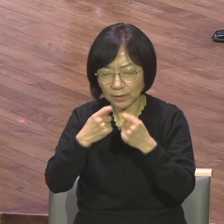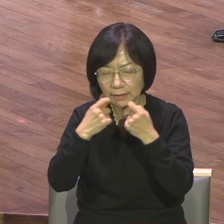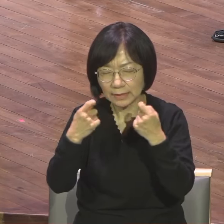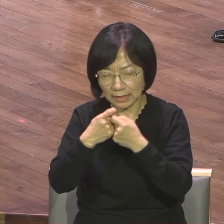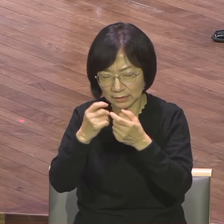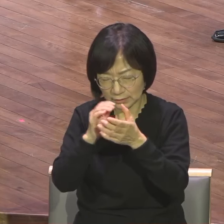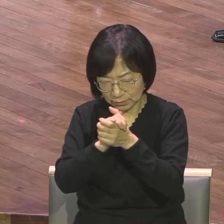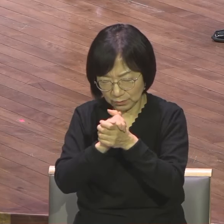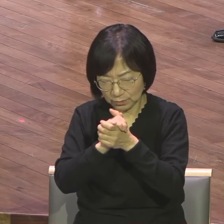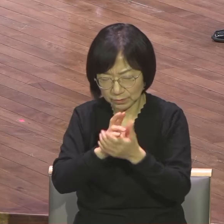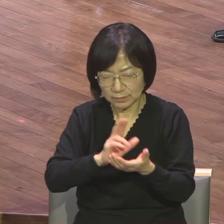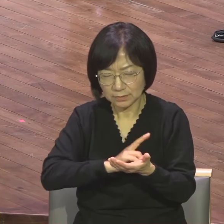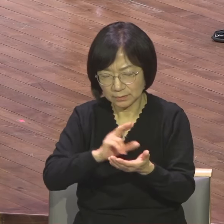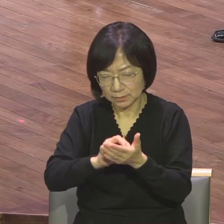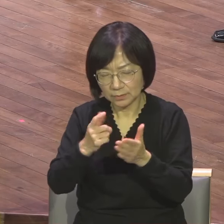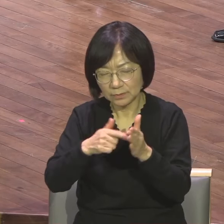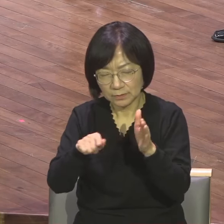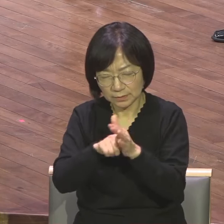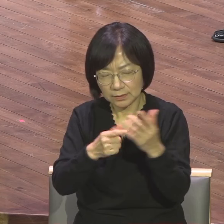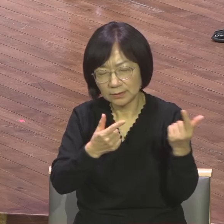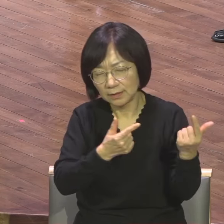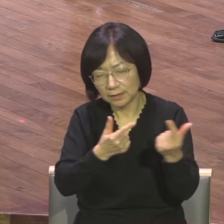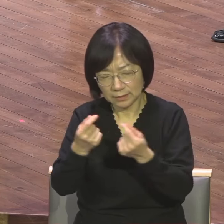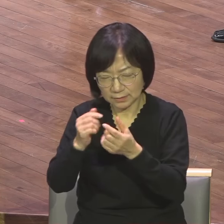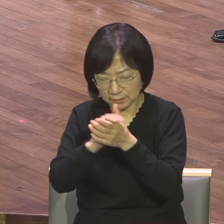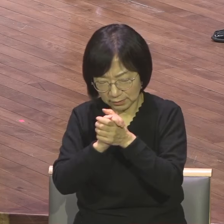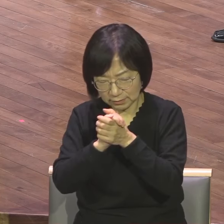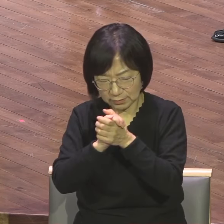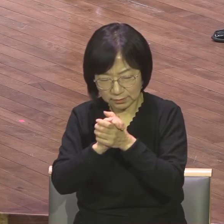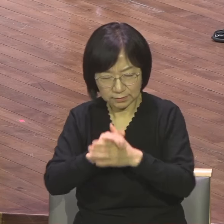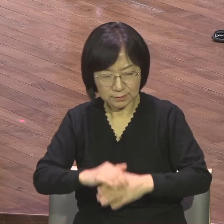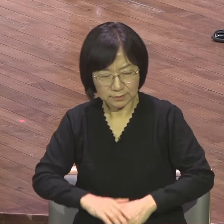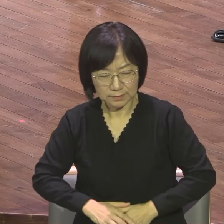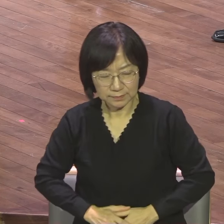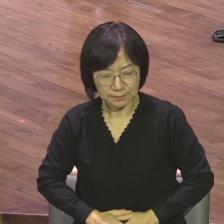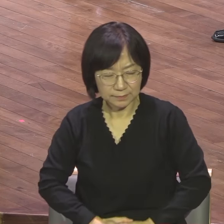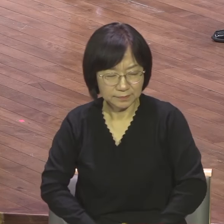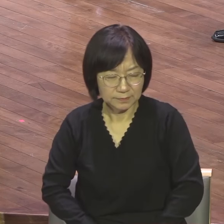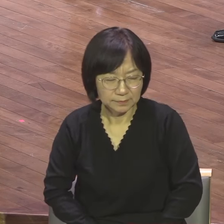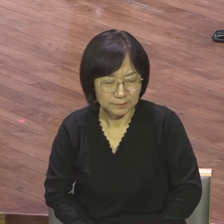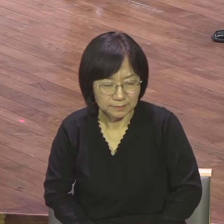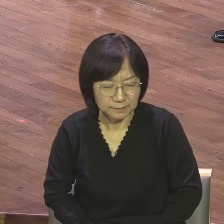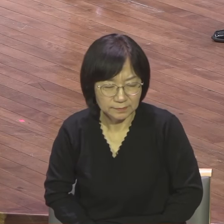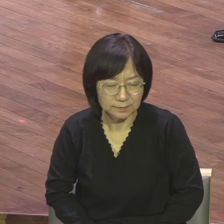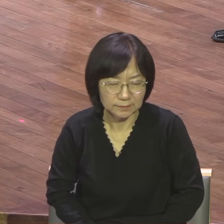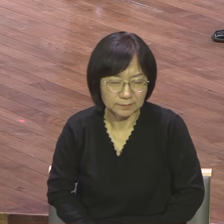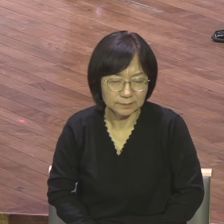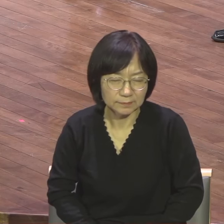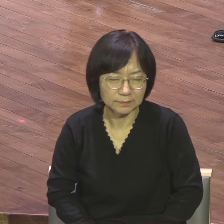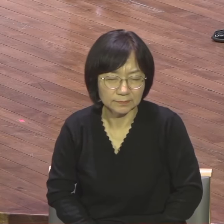가지고 하나님 앞에 믿는 믿음으로 함께 기도하며 나아가겠습니다.